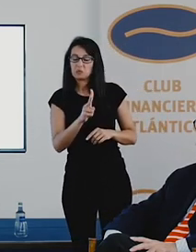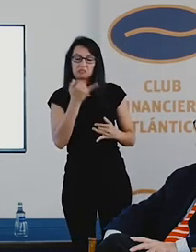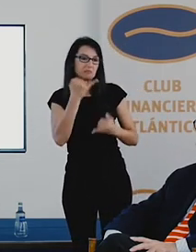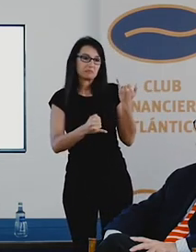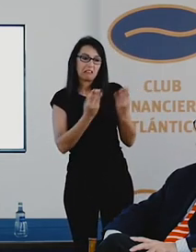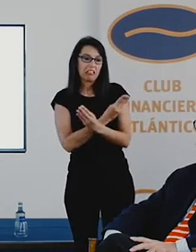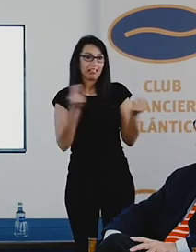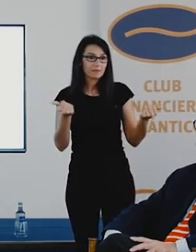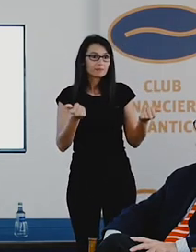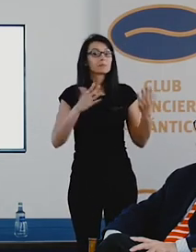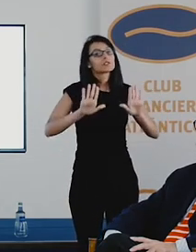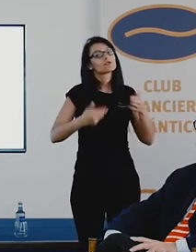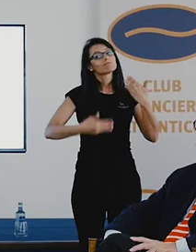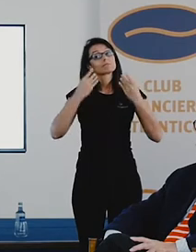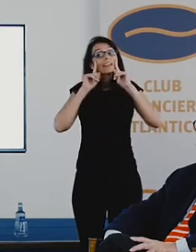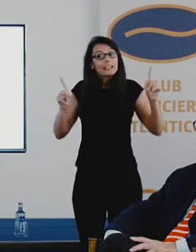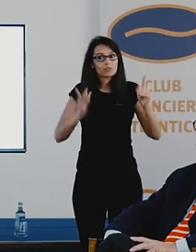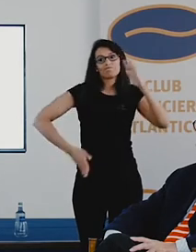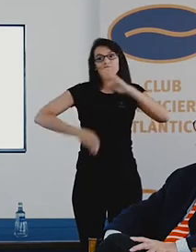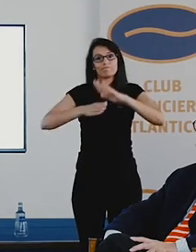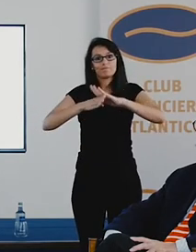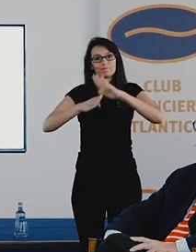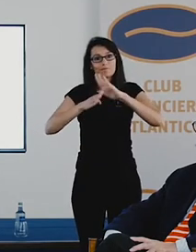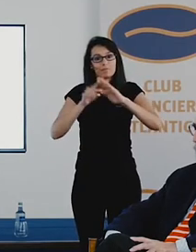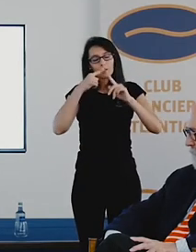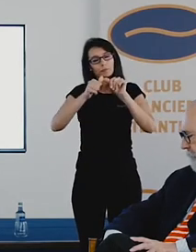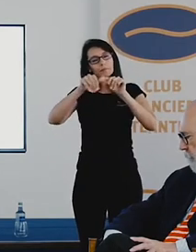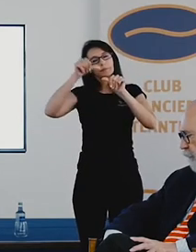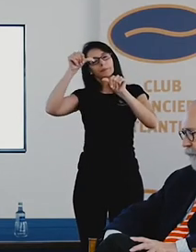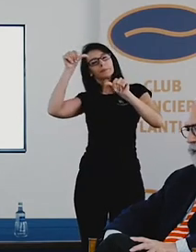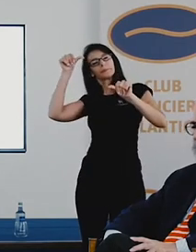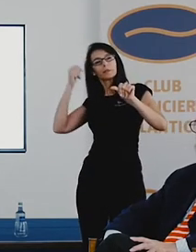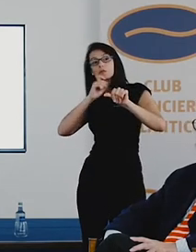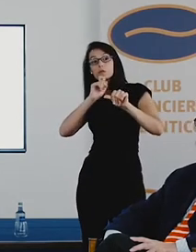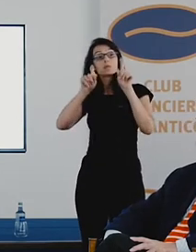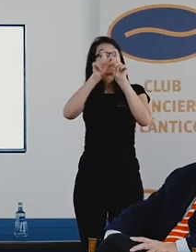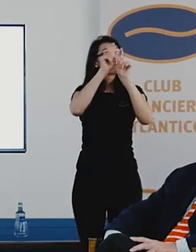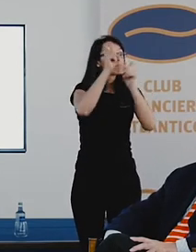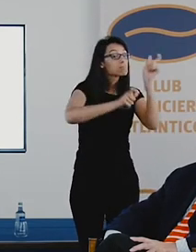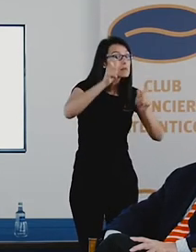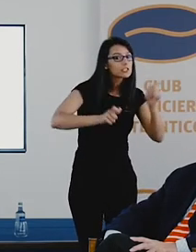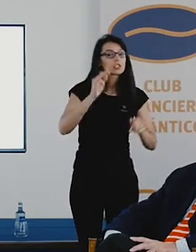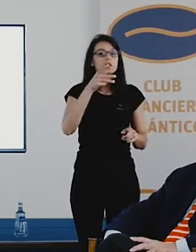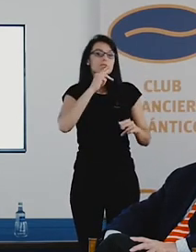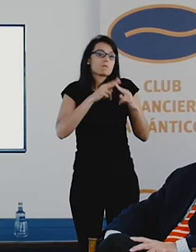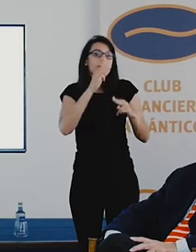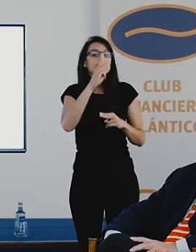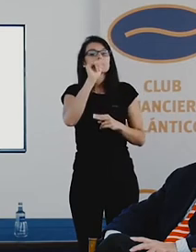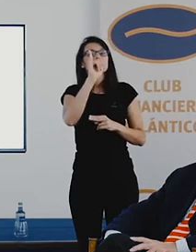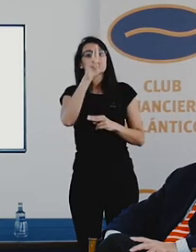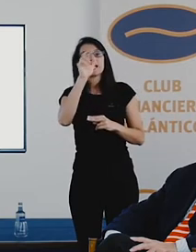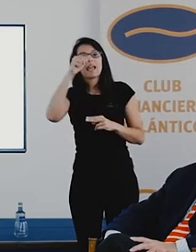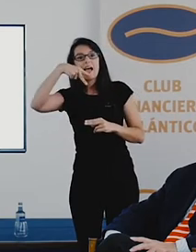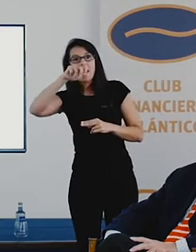solo seguimos vivos, sino que seguimos haciendo. Ahí tenéis un poco el ancestro. Y gente que, bueno, ahí reconoceréis a Piraña, que es de Verano